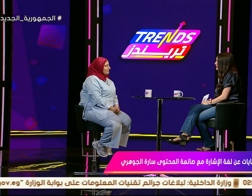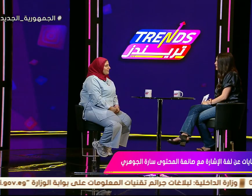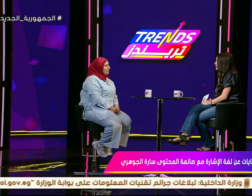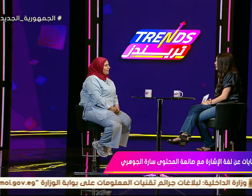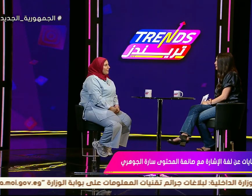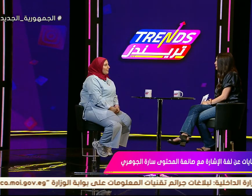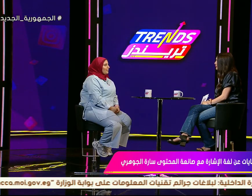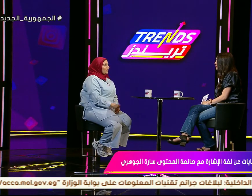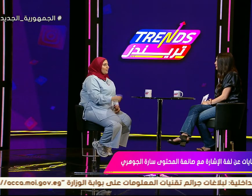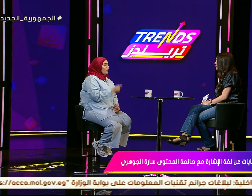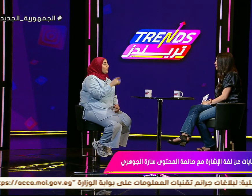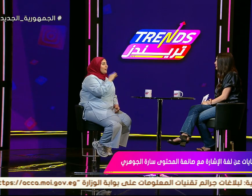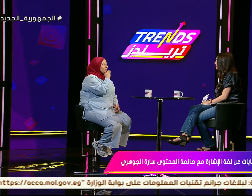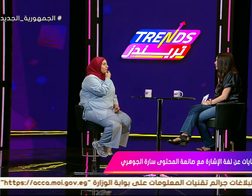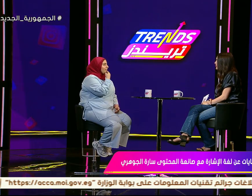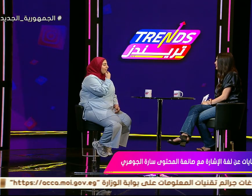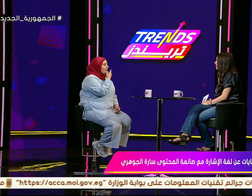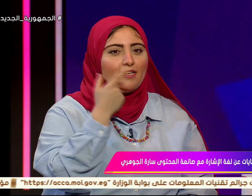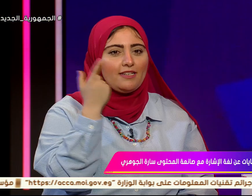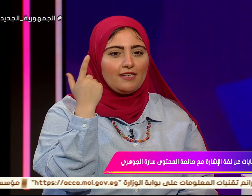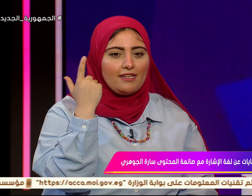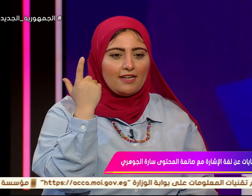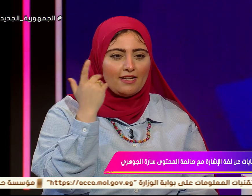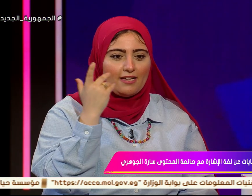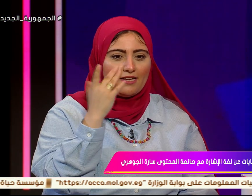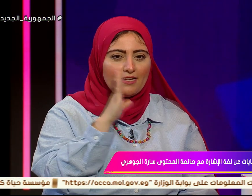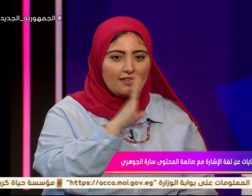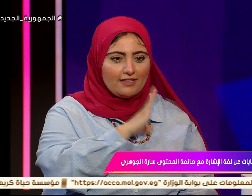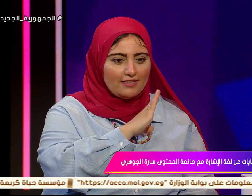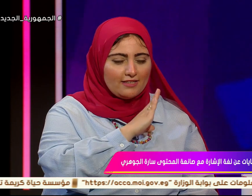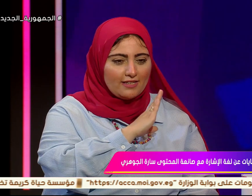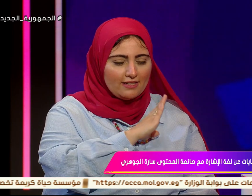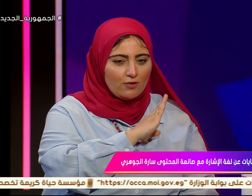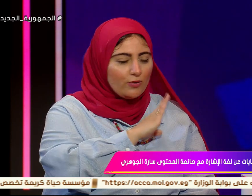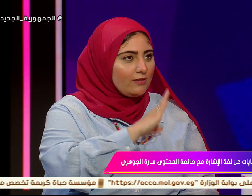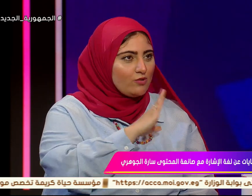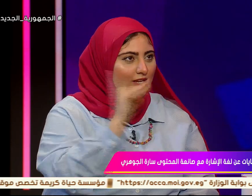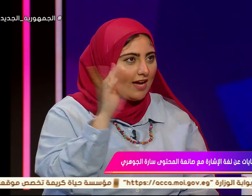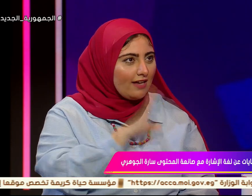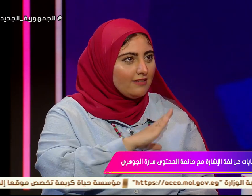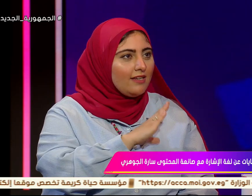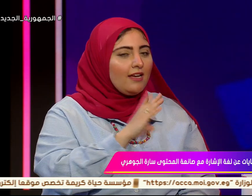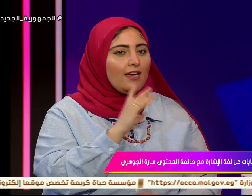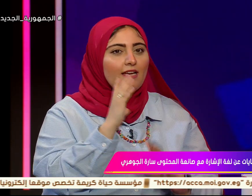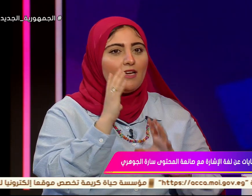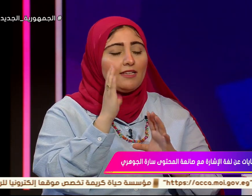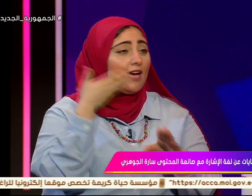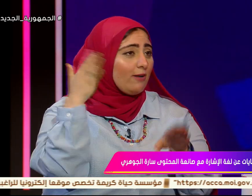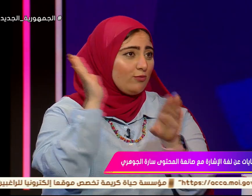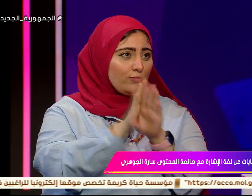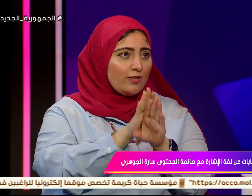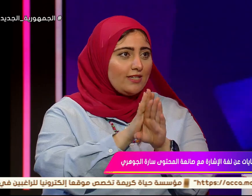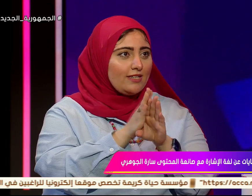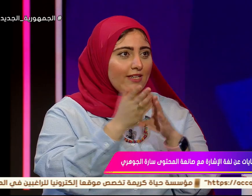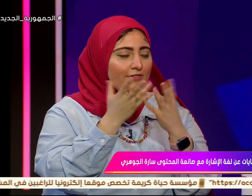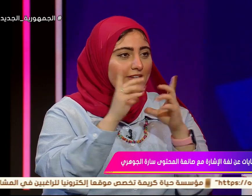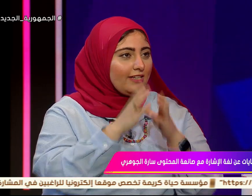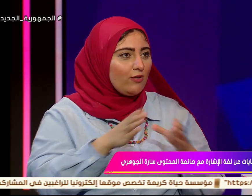ا اه والحمد لله ال القوات المسلحه ا دعموا الفريق